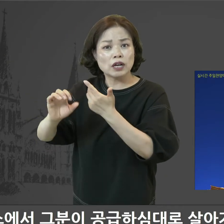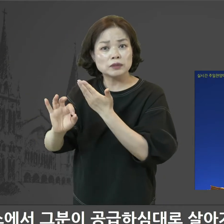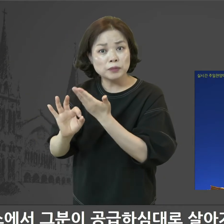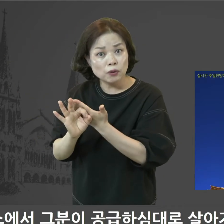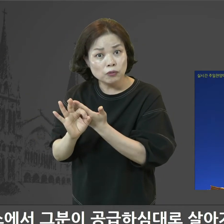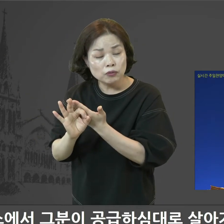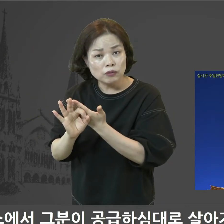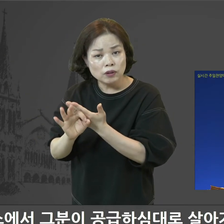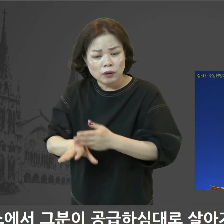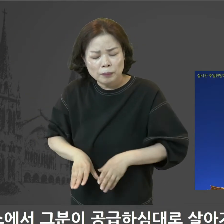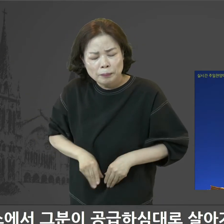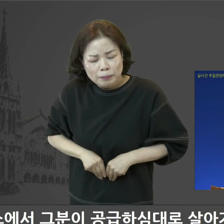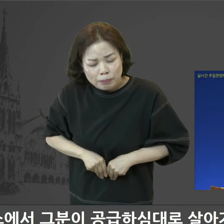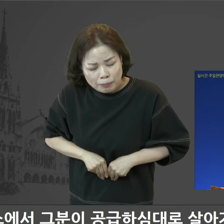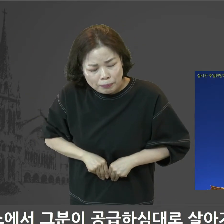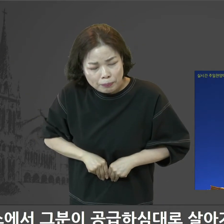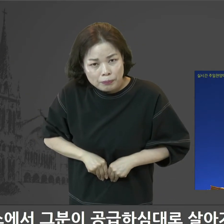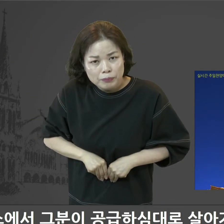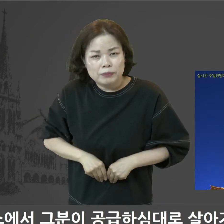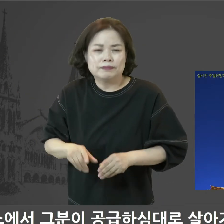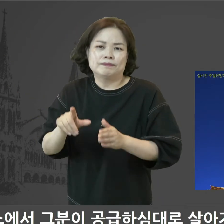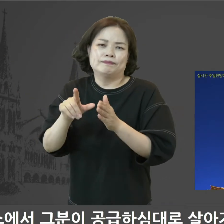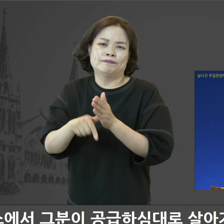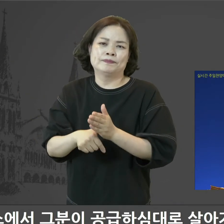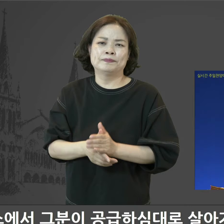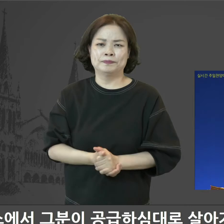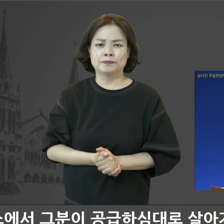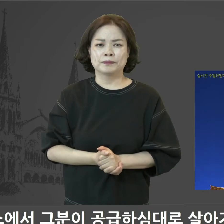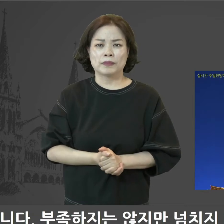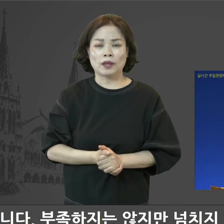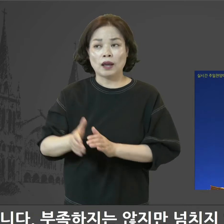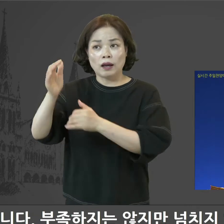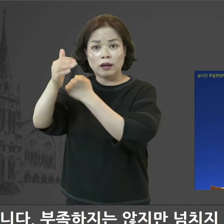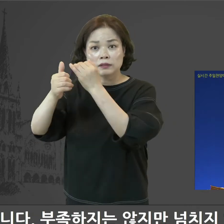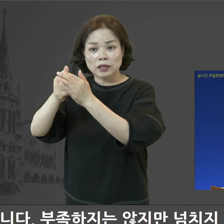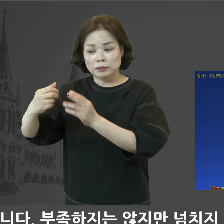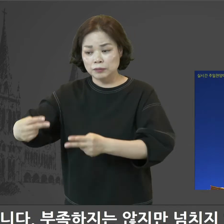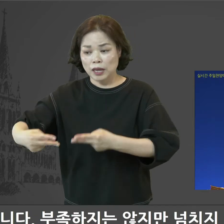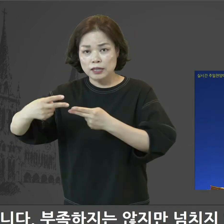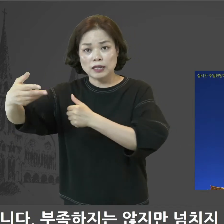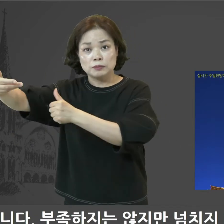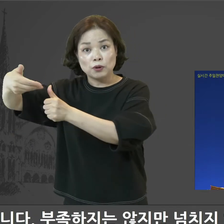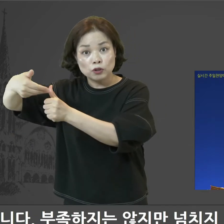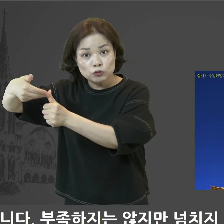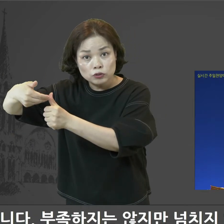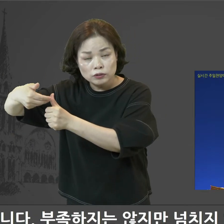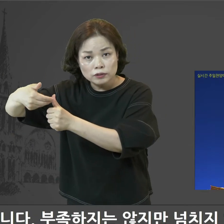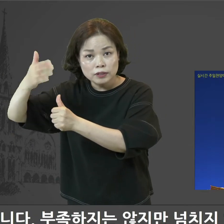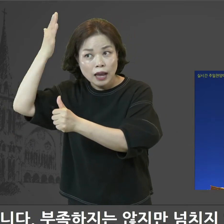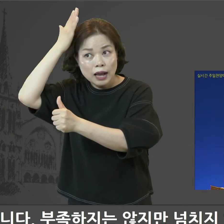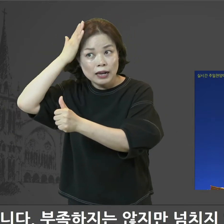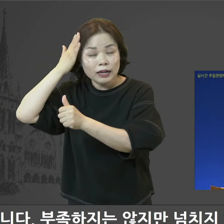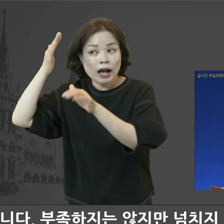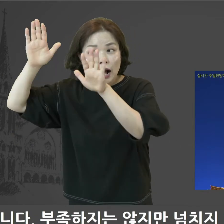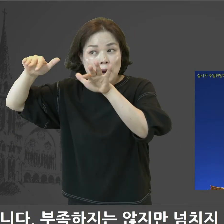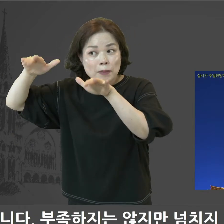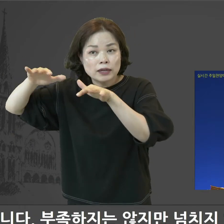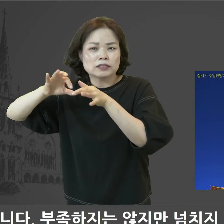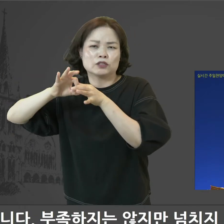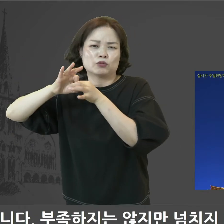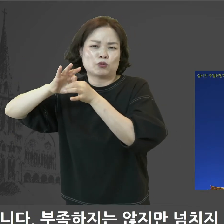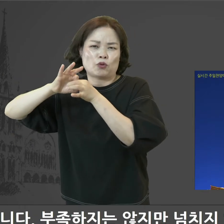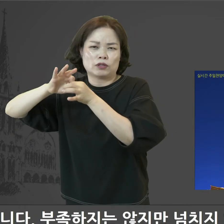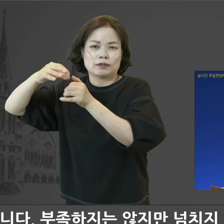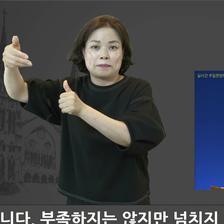않으면 굶을 수밖에 없는 그런 시간들이었습니다. 하나님은 엘리야를 먹이시는데 까마귀를 통해서